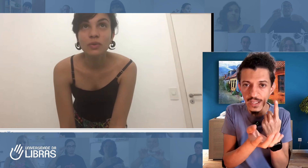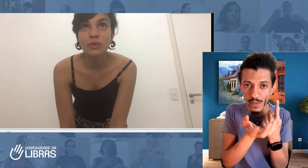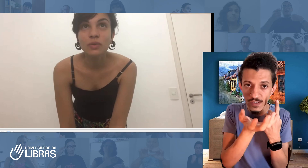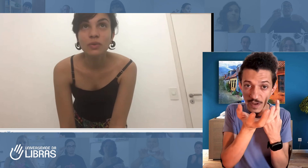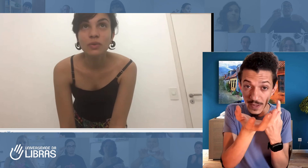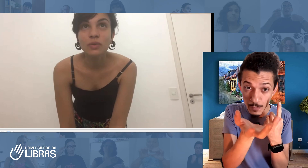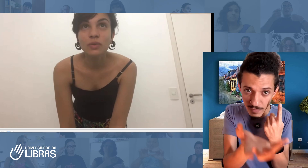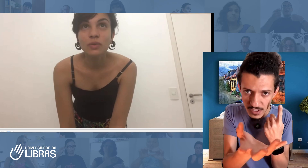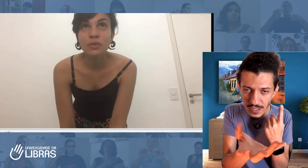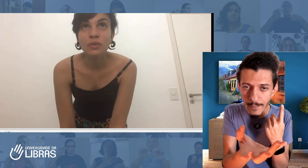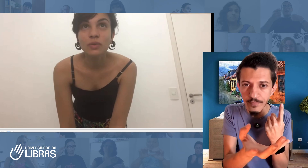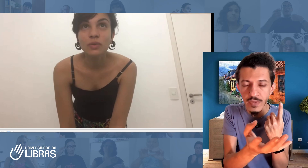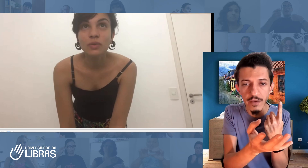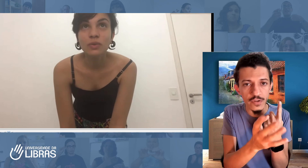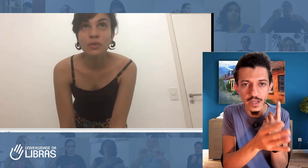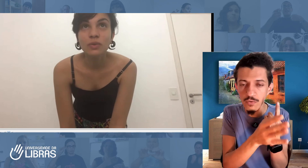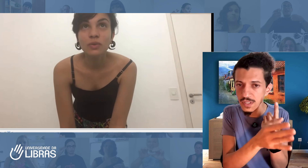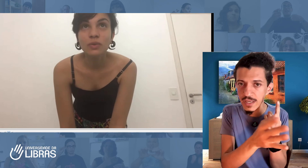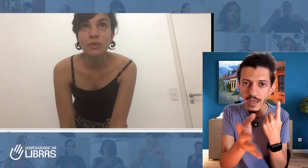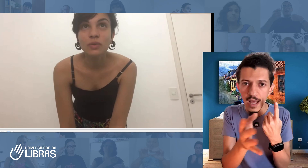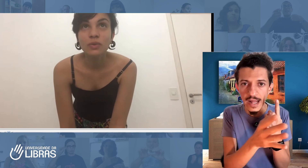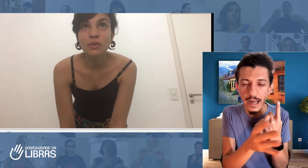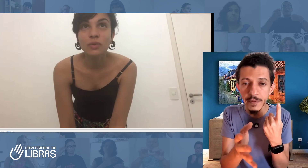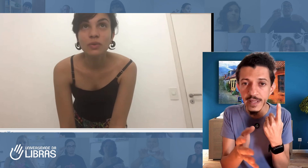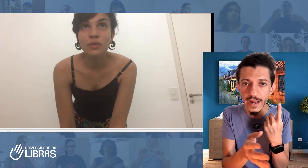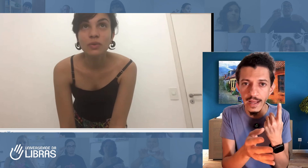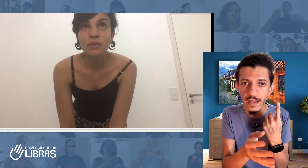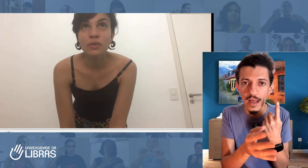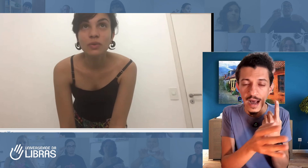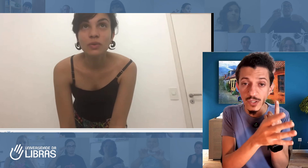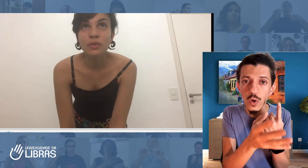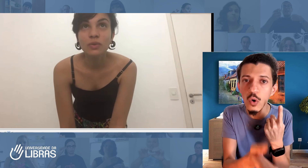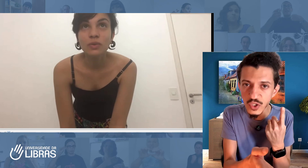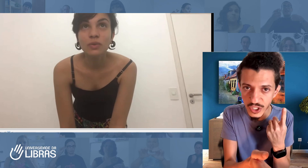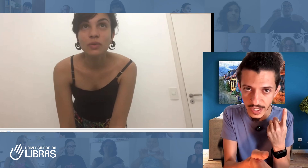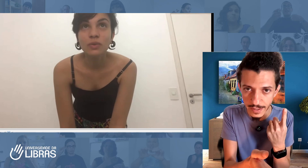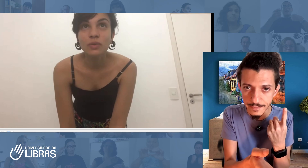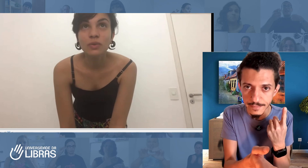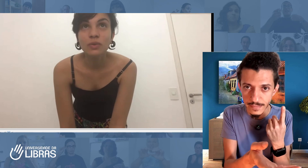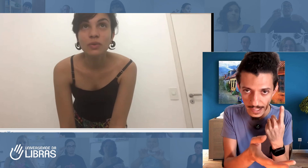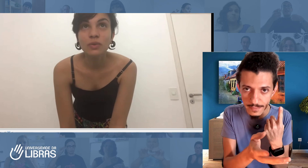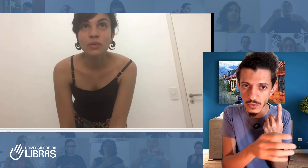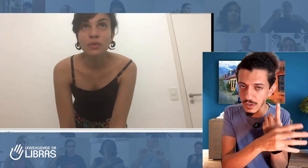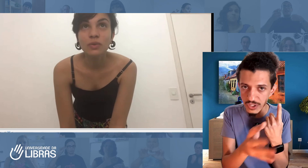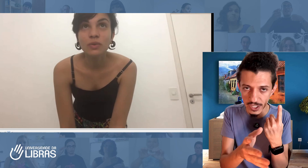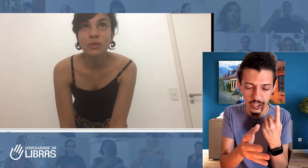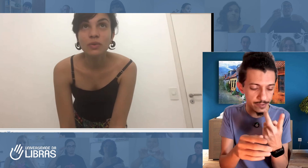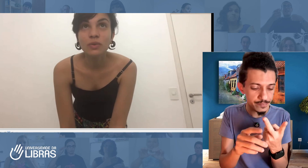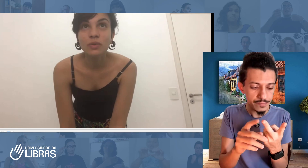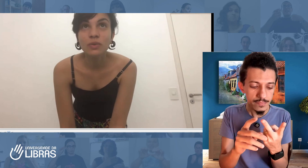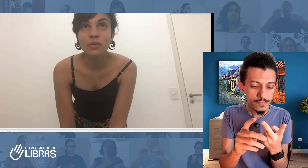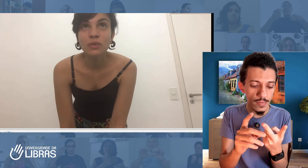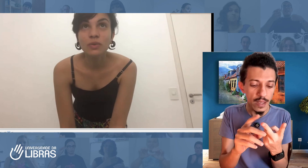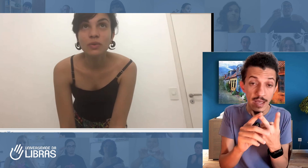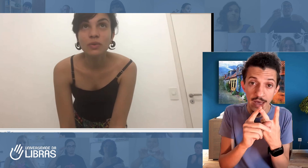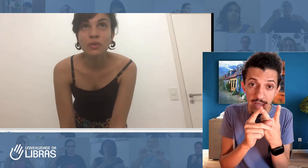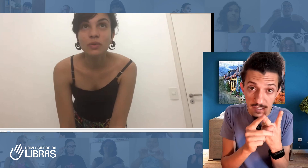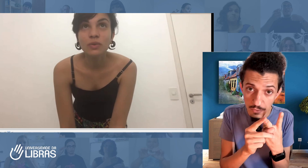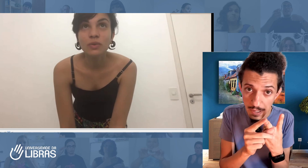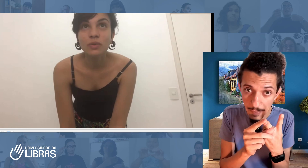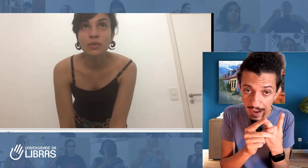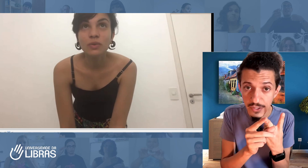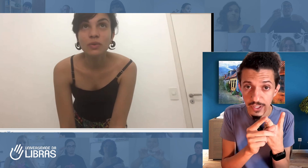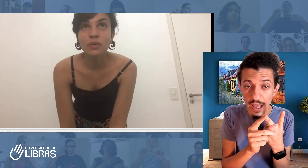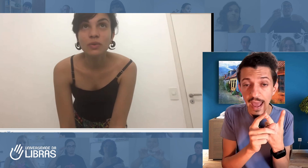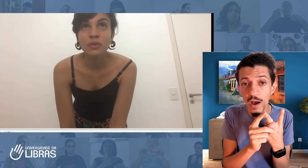funcionar especificamente para você e você conseguir adaptar ele à sua rotina, tá? Do seu dia a dia. E a